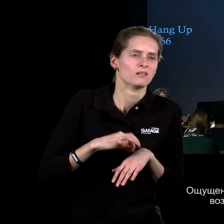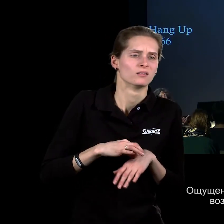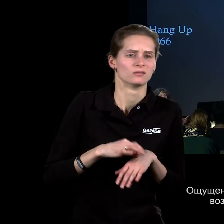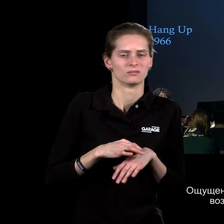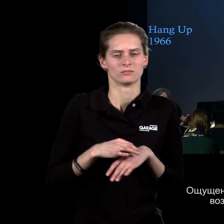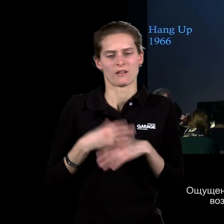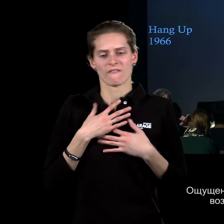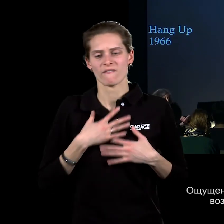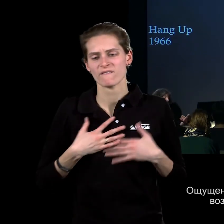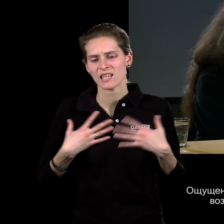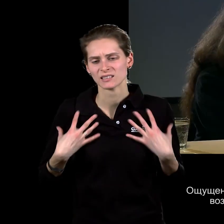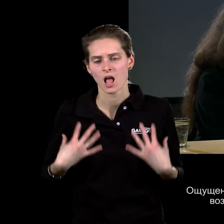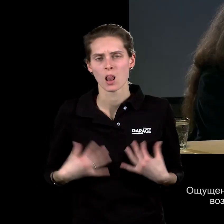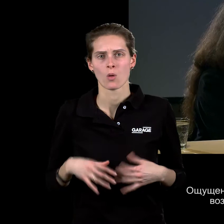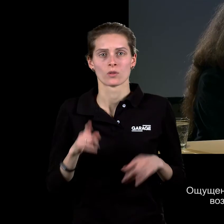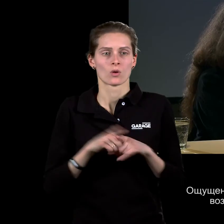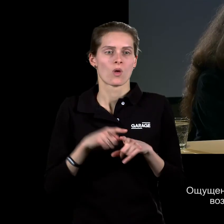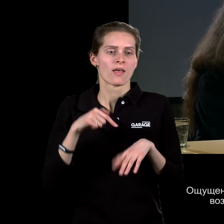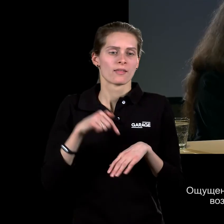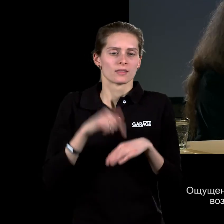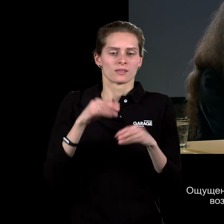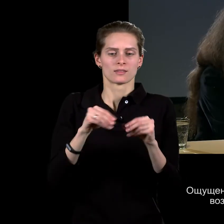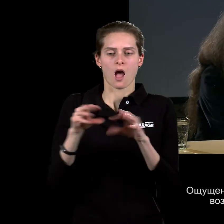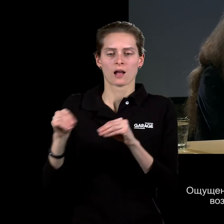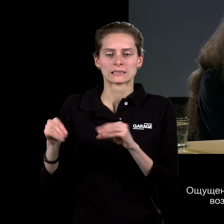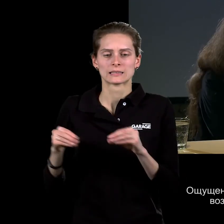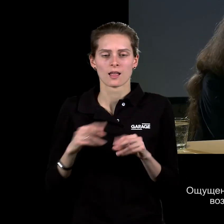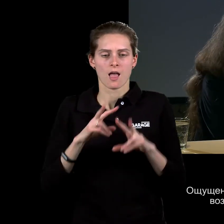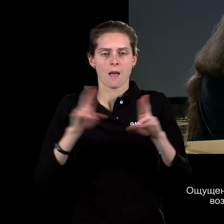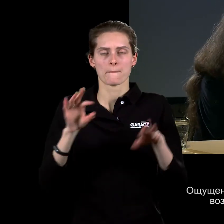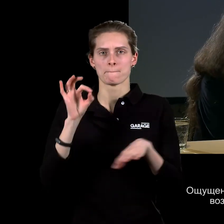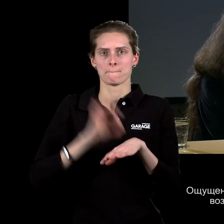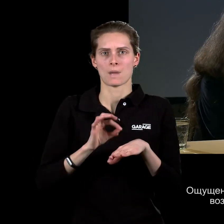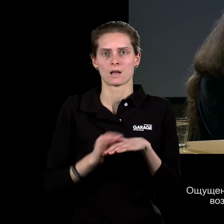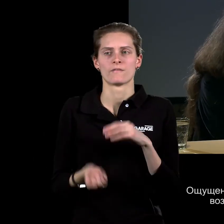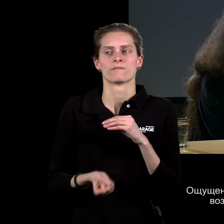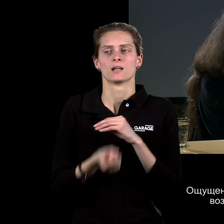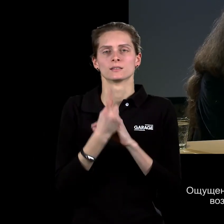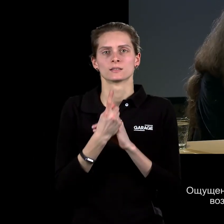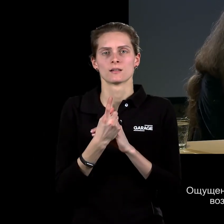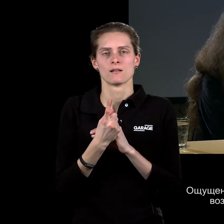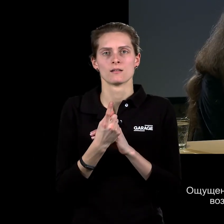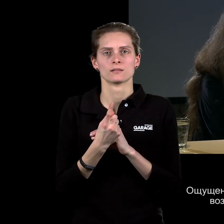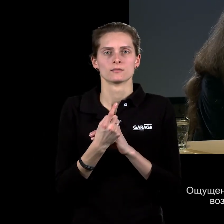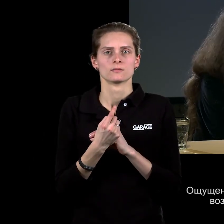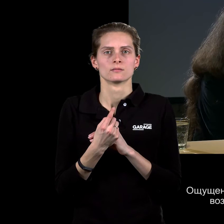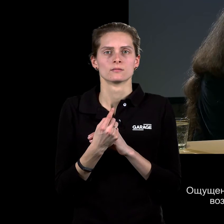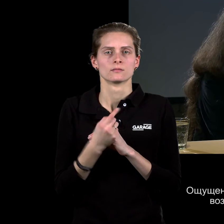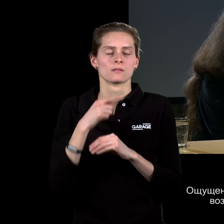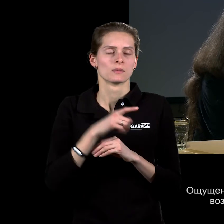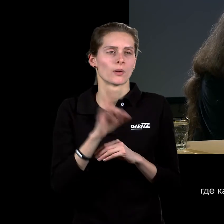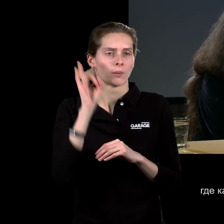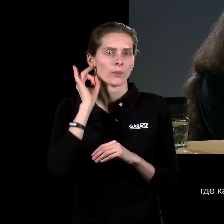ощущение физиологизма, тактильности, физиологичности как болезненности возникает в одной из самых знаменитых